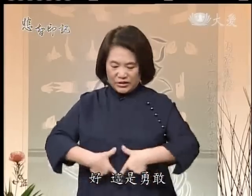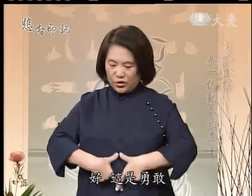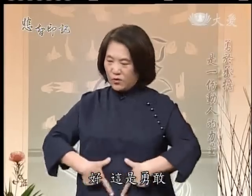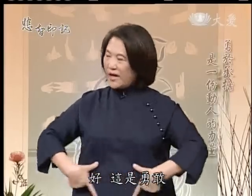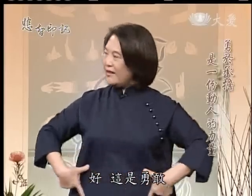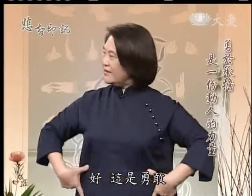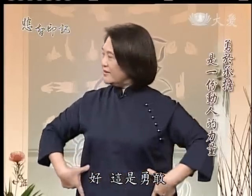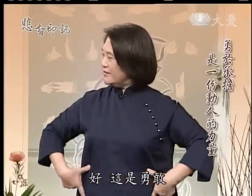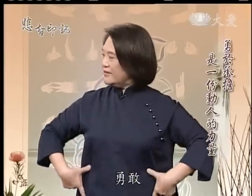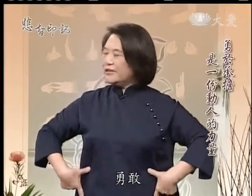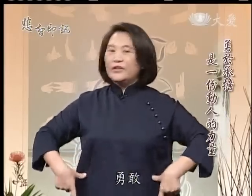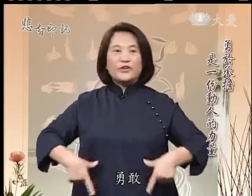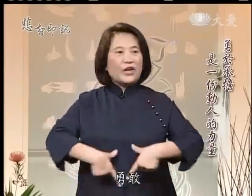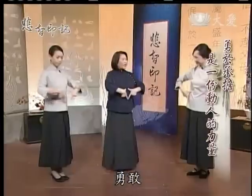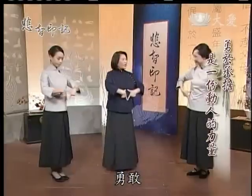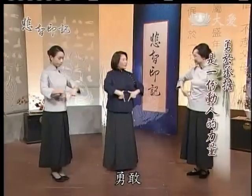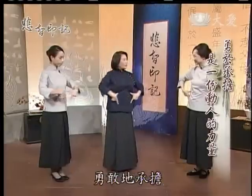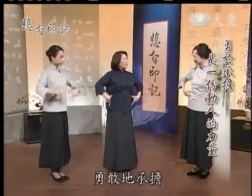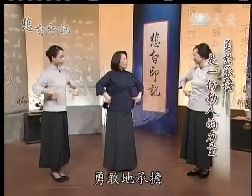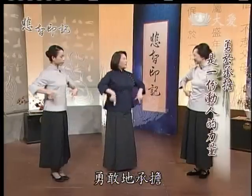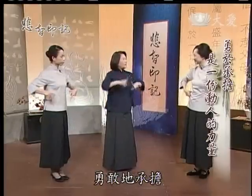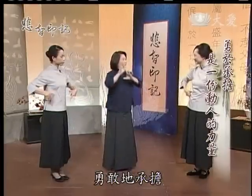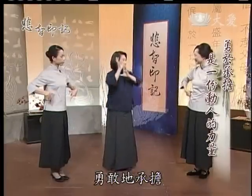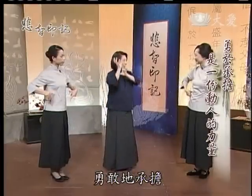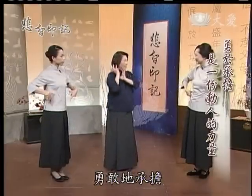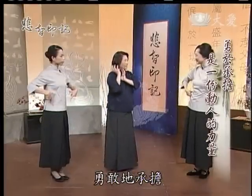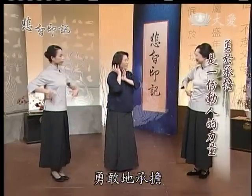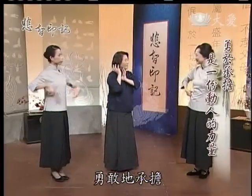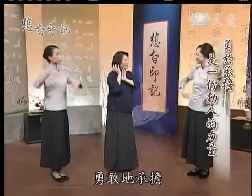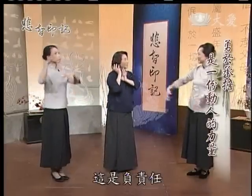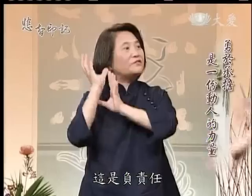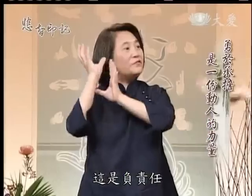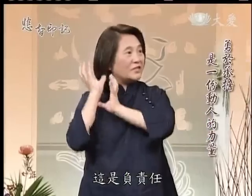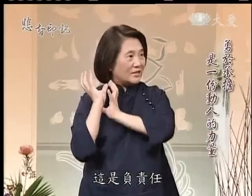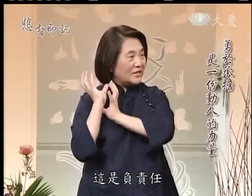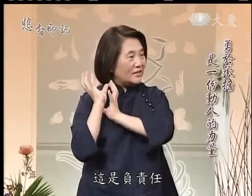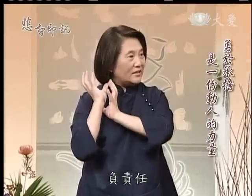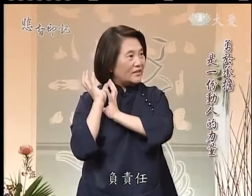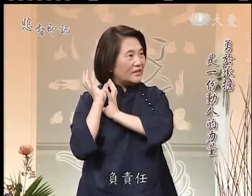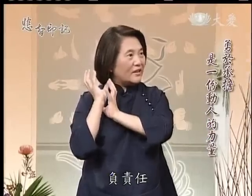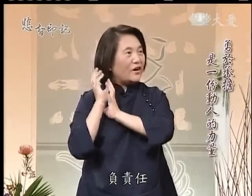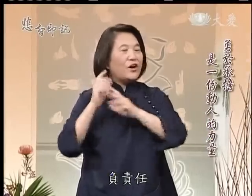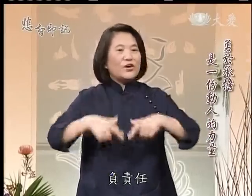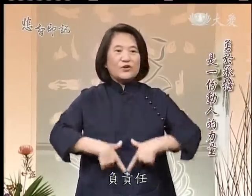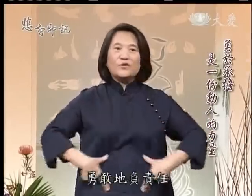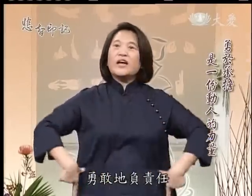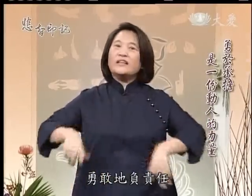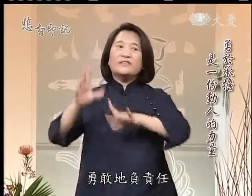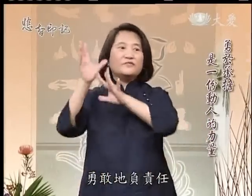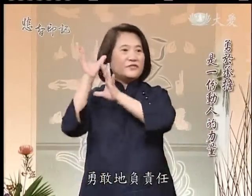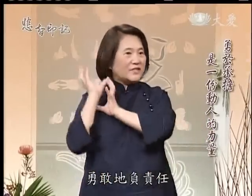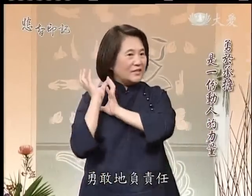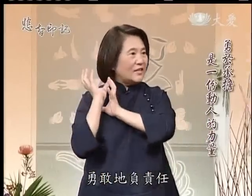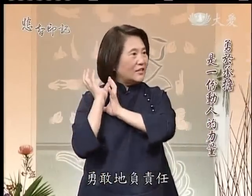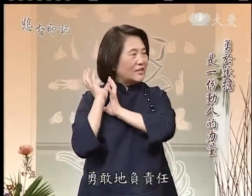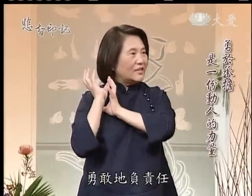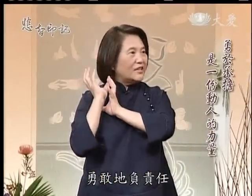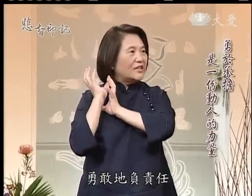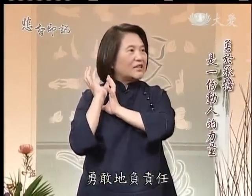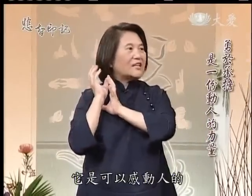是勇敢， 勇敢，哎， 勇敢的承担就是负责任， 负责任， 勇敢的负责任， 负责任， 它